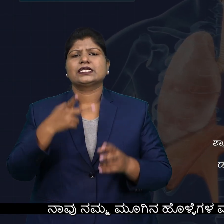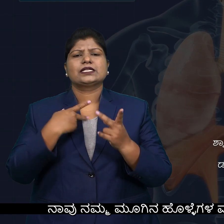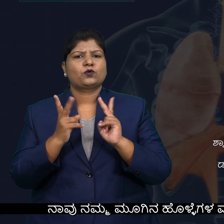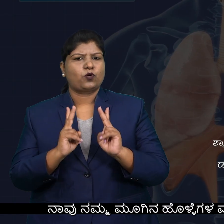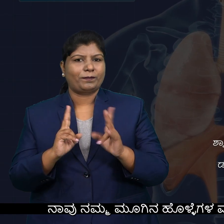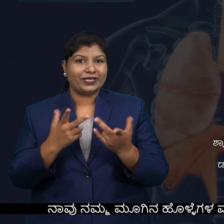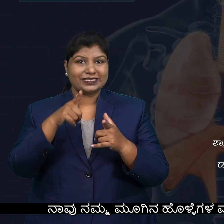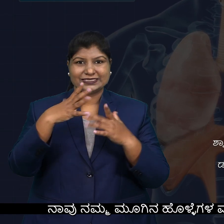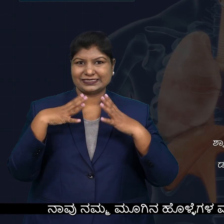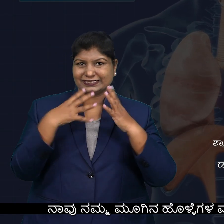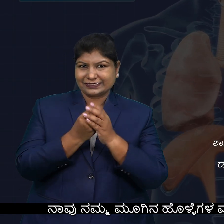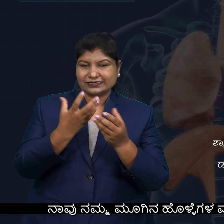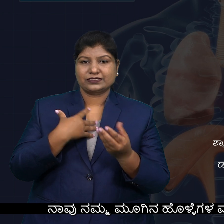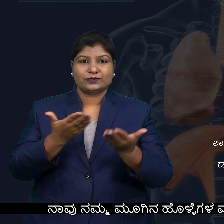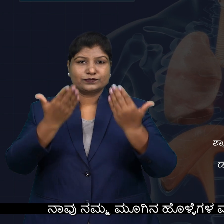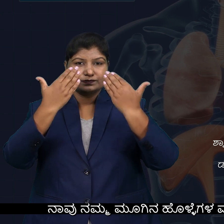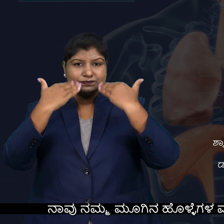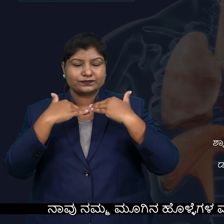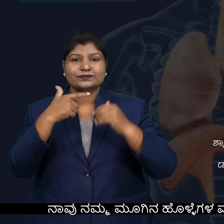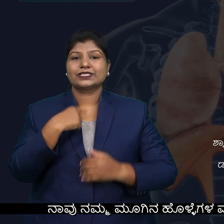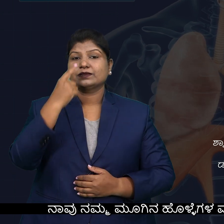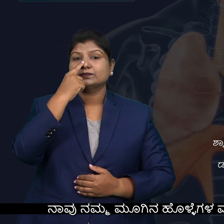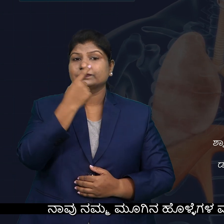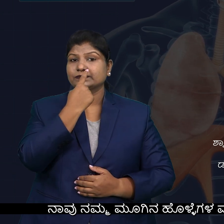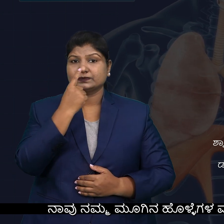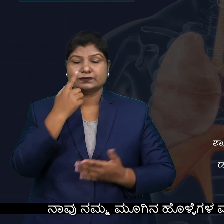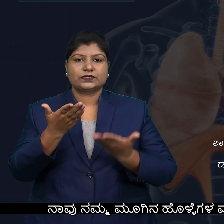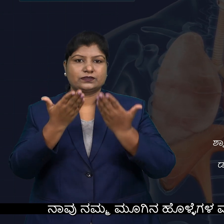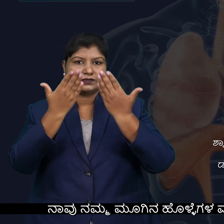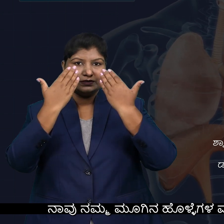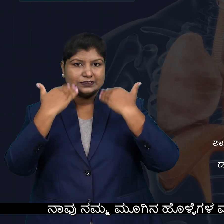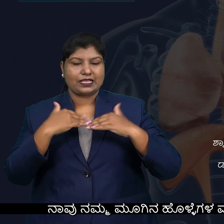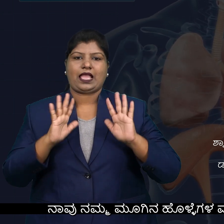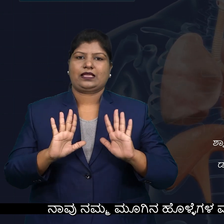ಸಾಮಾನ್ಯವಾಗಿ ನಾವು ನಮ್ಮ ಮೂಗಿನ ಹೊಳ್ಳೆಗಳ ಮೂಲಕ ಗಾಳಿಯನ್ನು ತೆಗೆದುಕೊಳ್ಳುತ್ತೇವೆ.